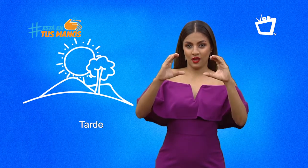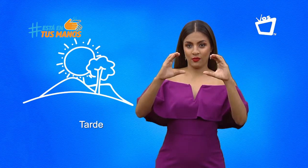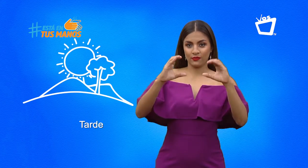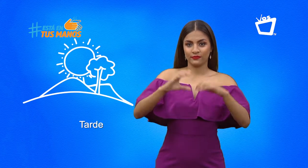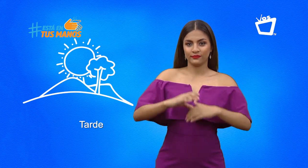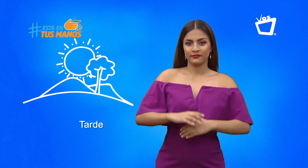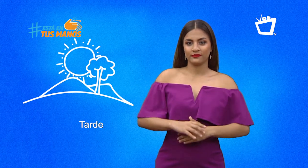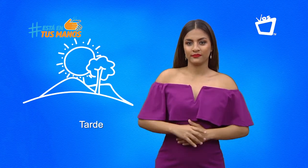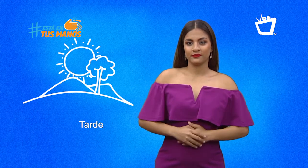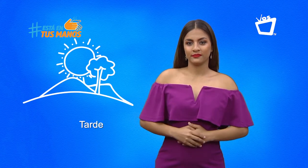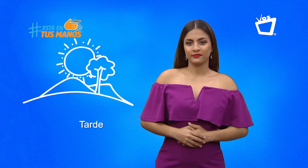tarde